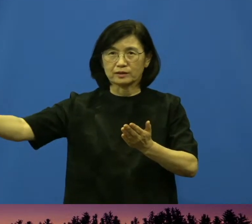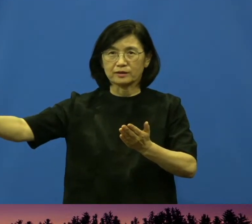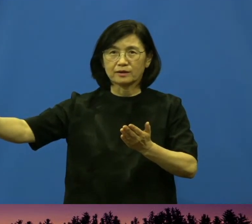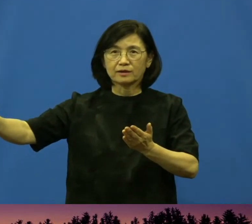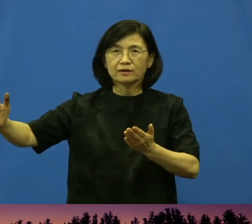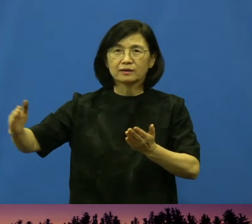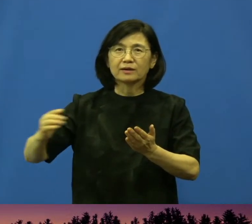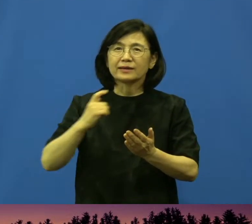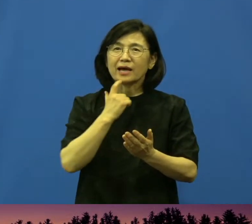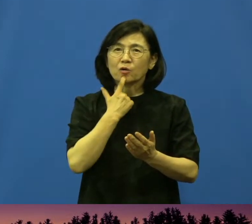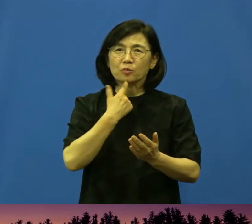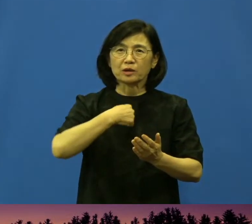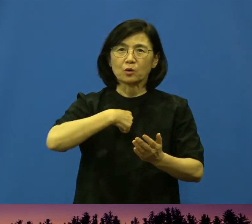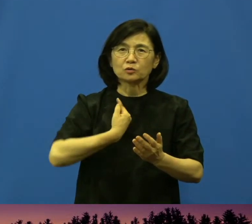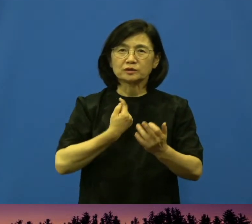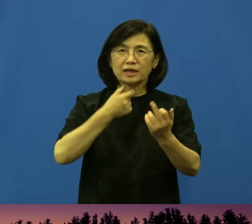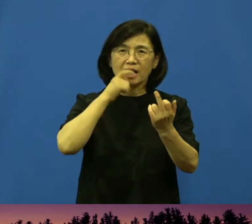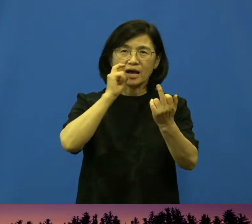홀로 남은 거예요.